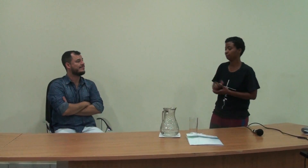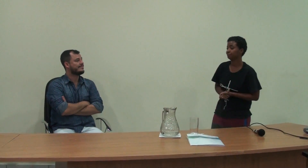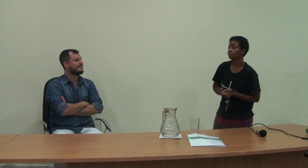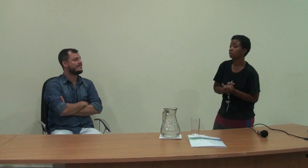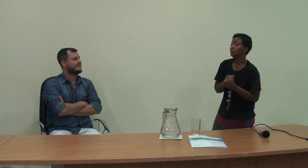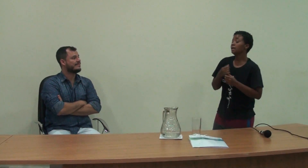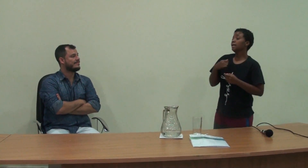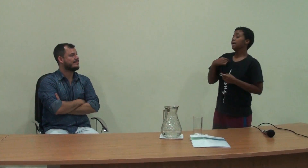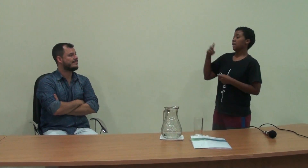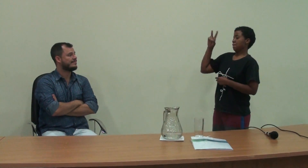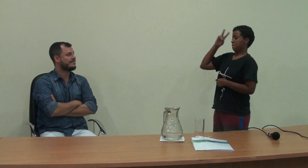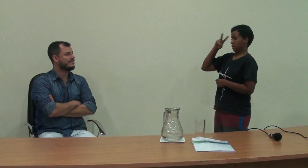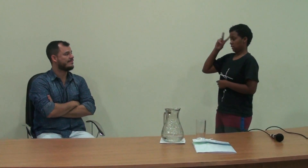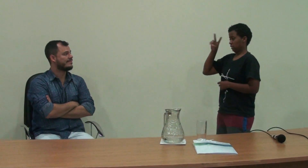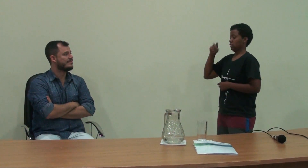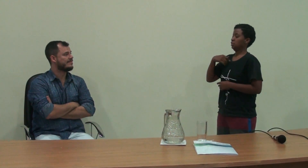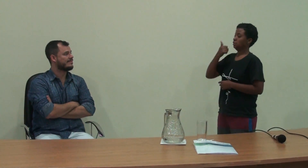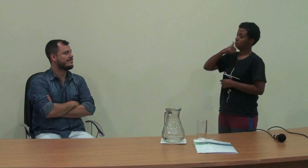aqui em Diamantina.